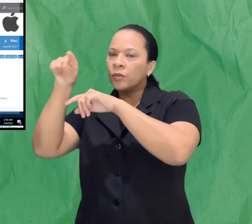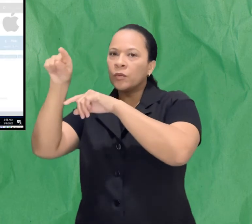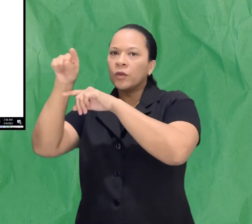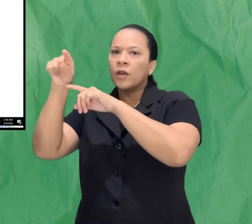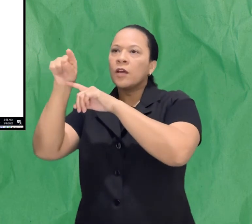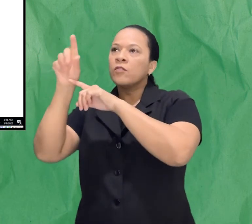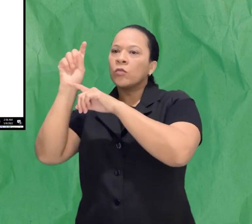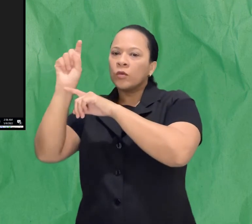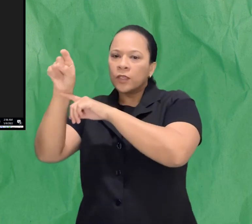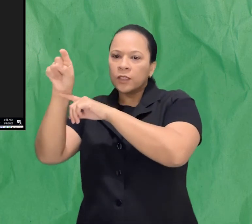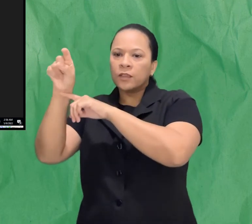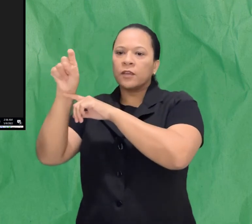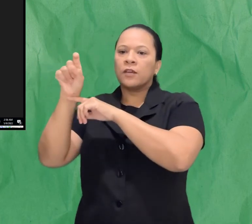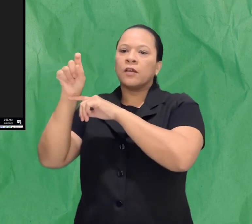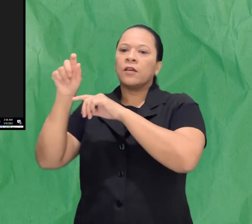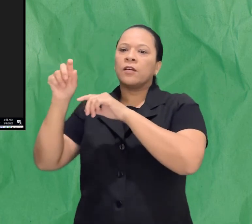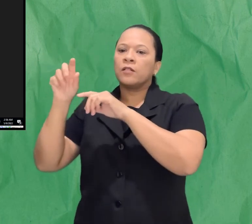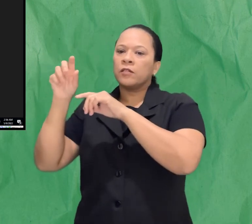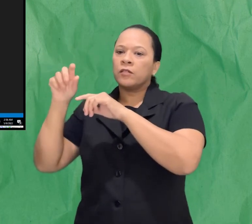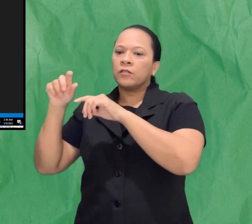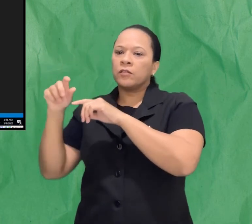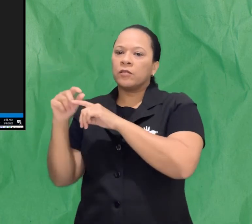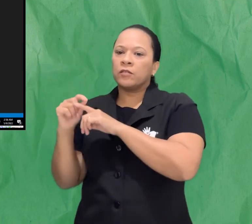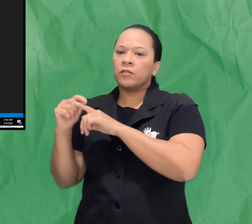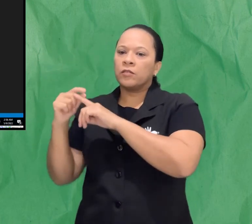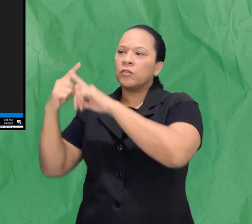Fechar esse aqui que a gente já viu.